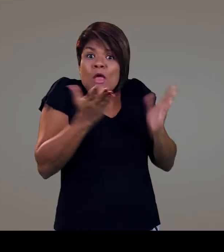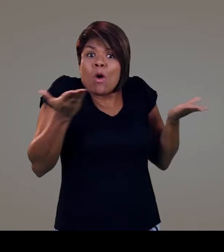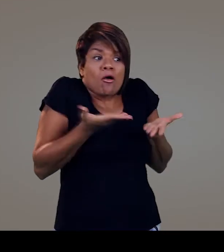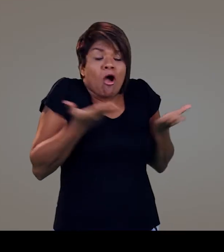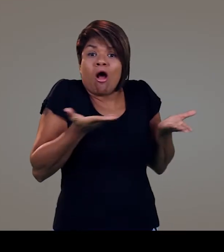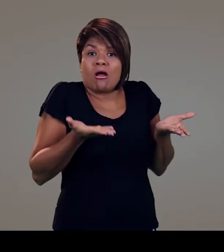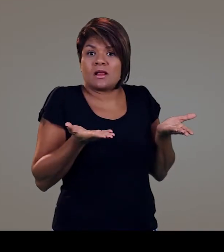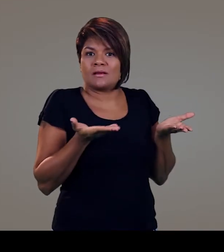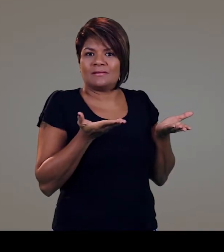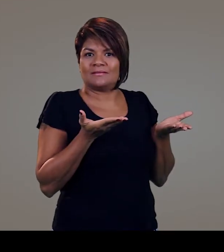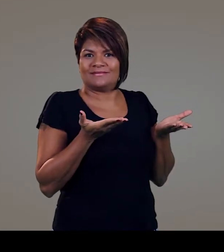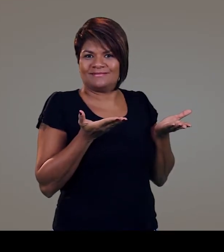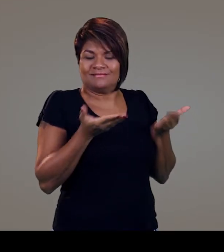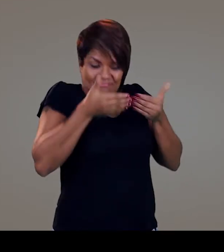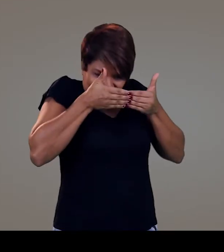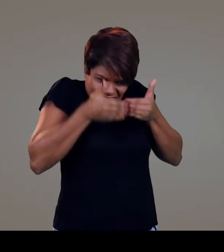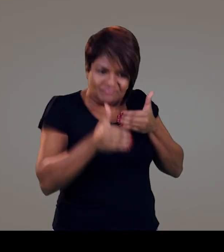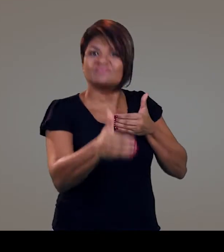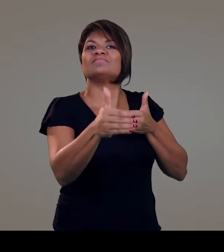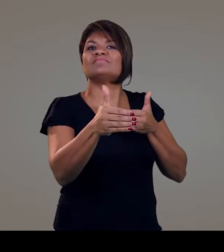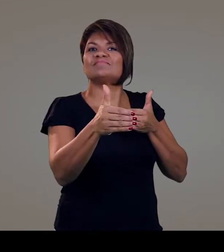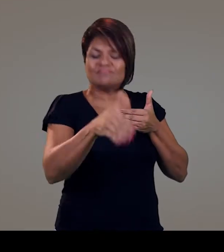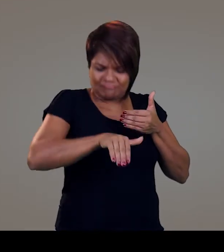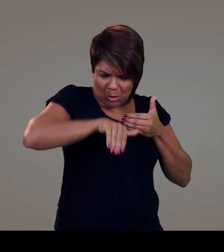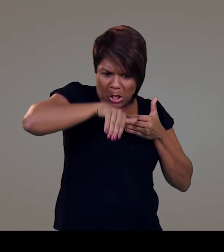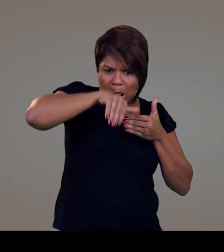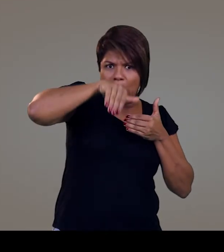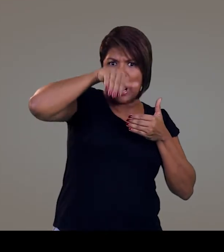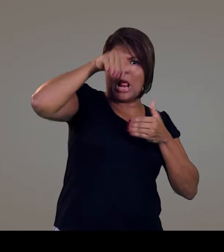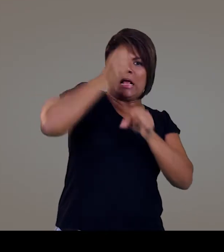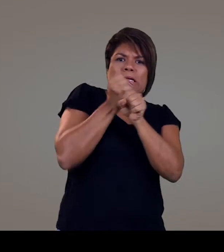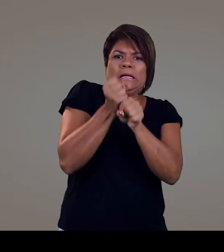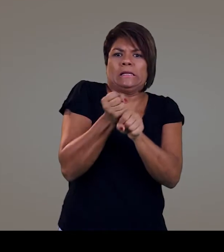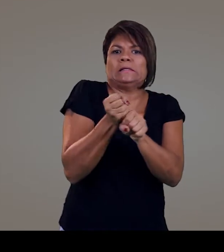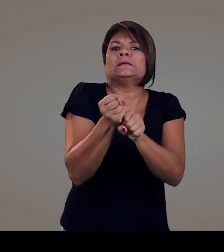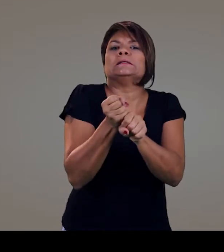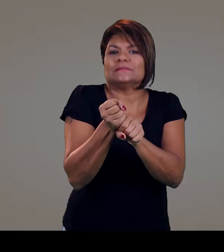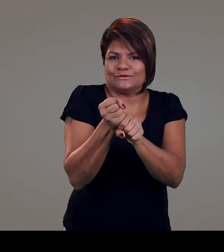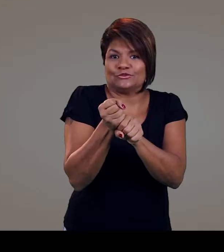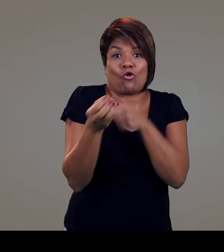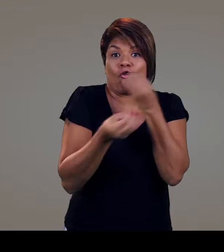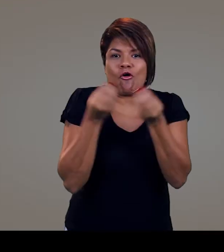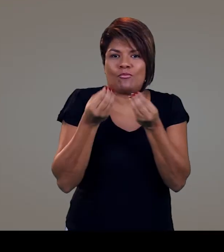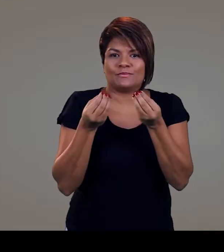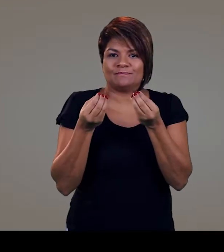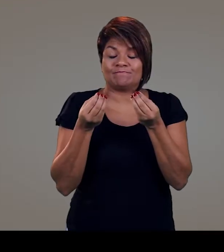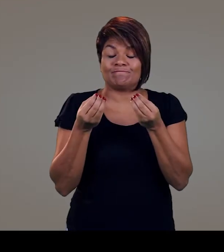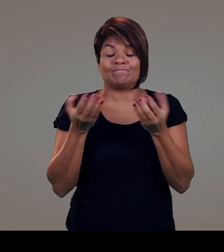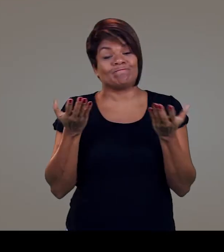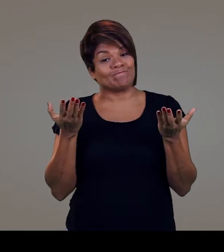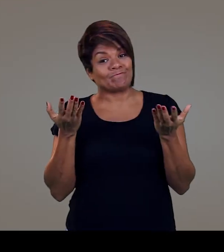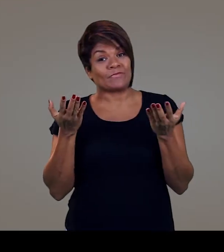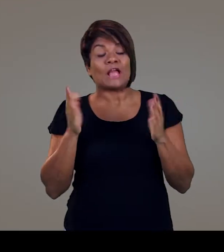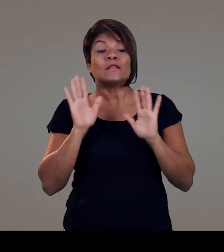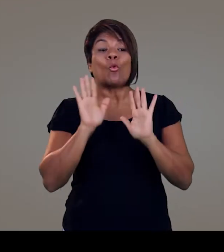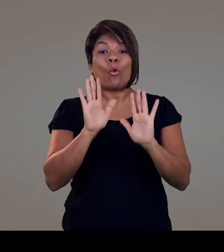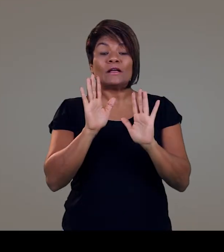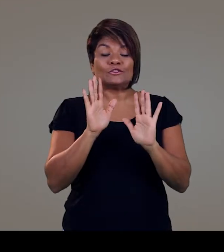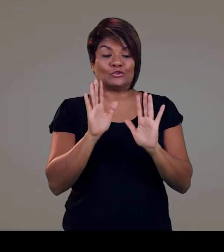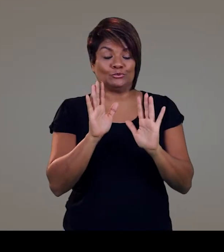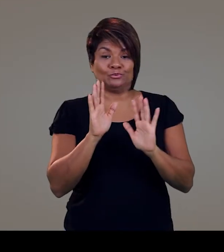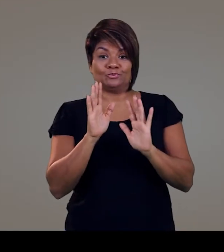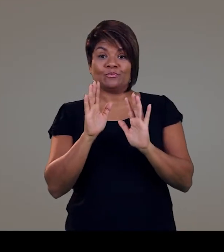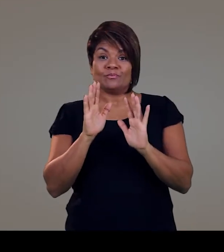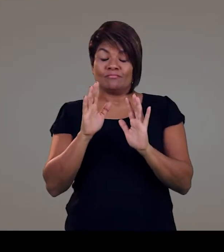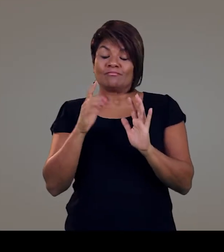né, vai acontecer por muitos e muitos anos. Então, quando a gente fala do diagnóstico precoce,